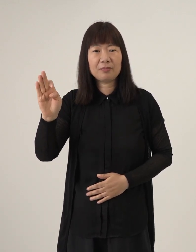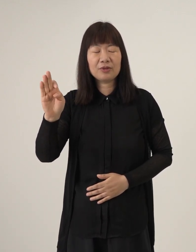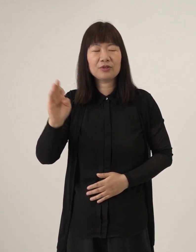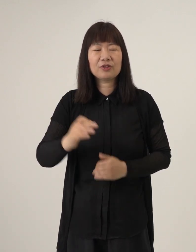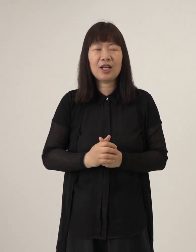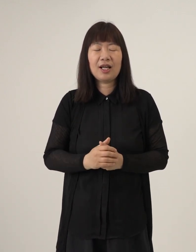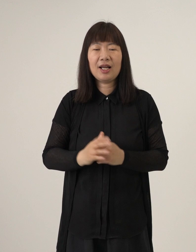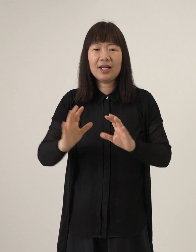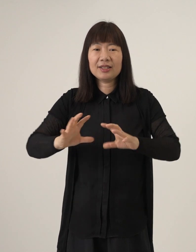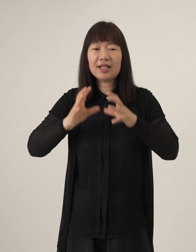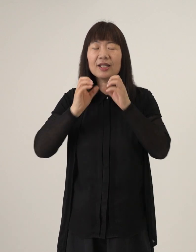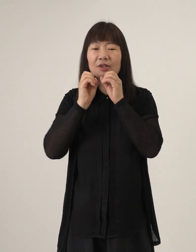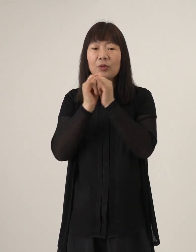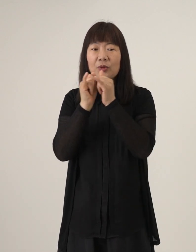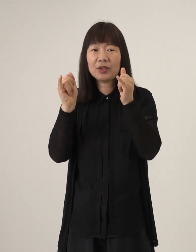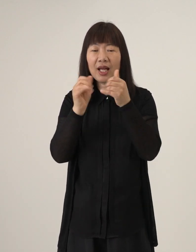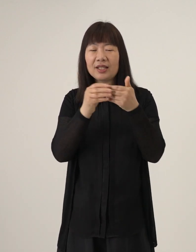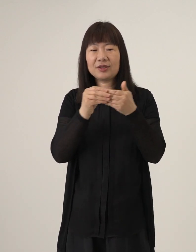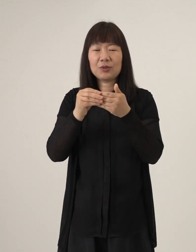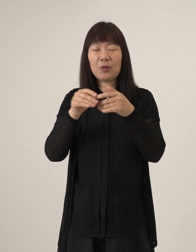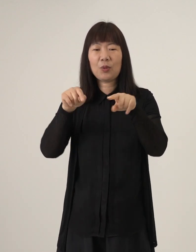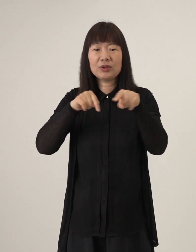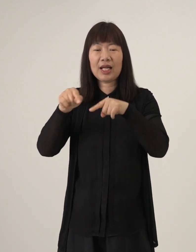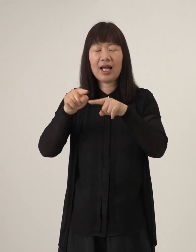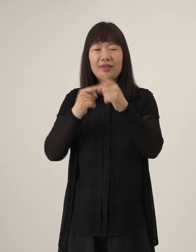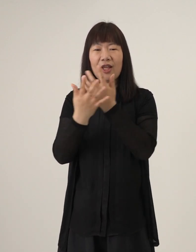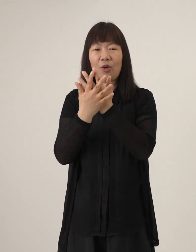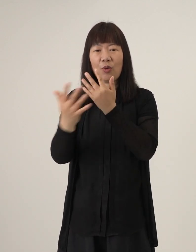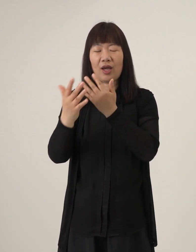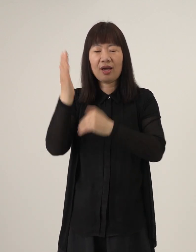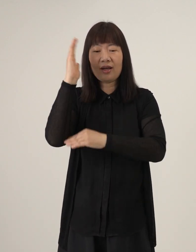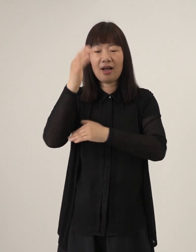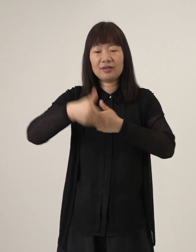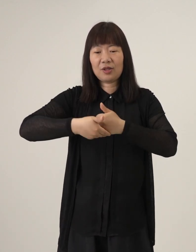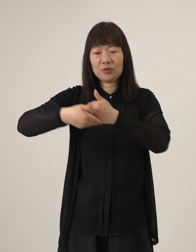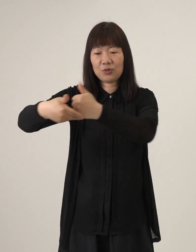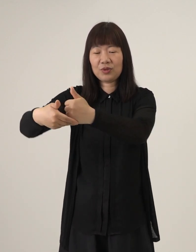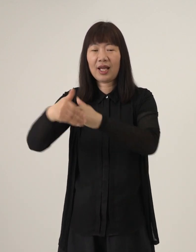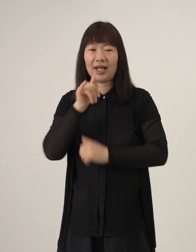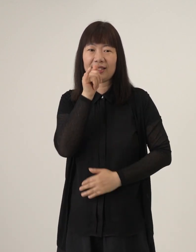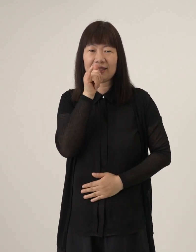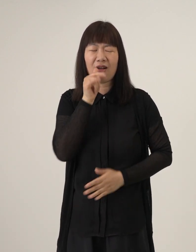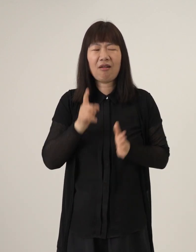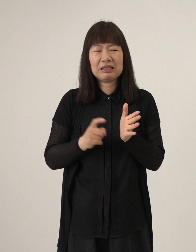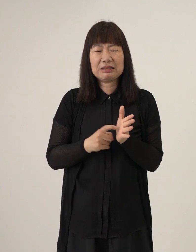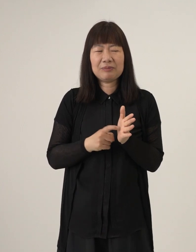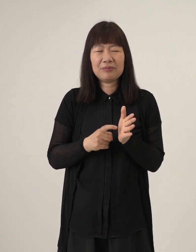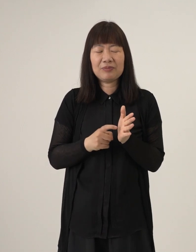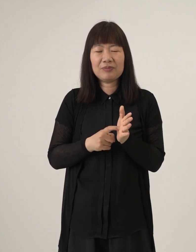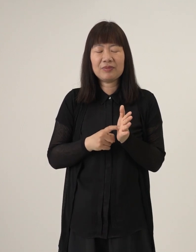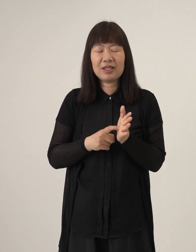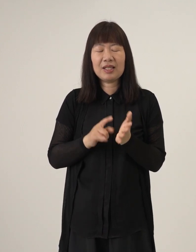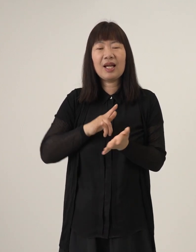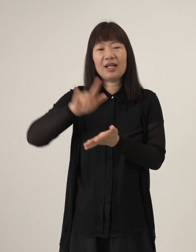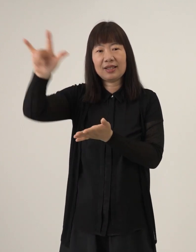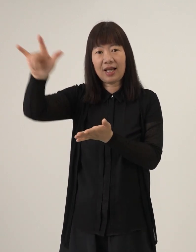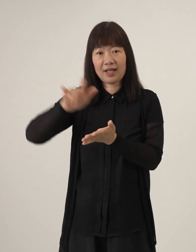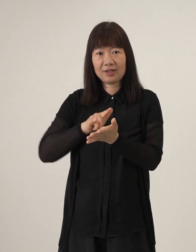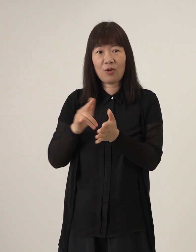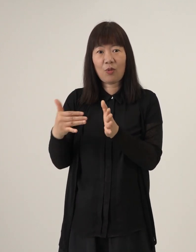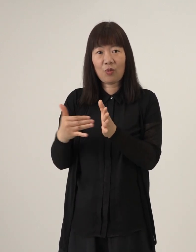서밋 컨퍼런스라고 해서 지도자 대회 강사로 초대를 받아서 급히